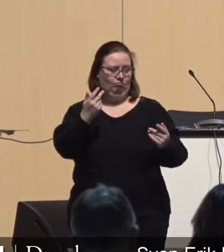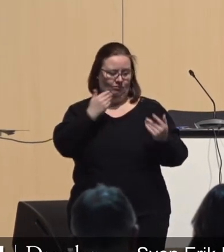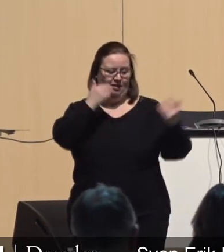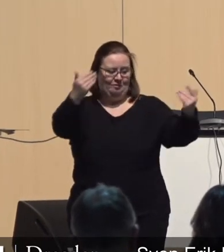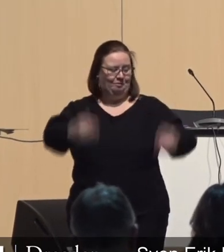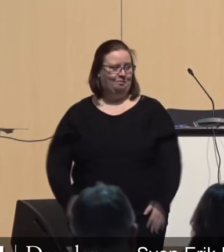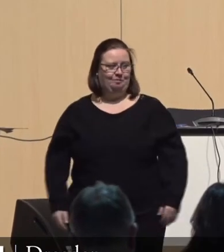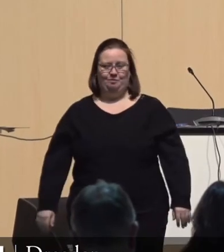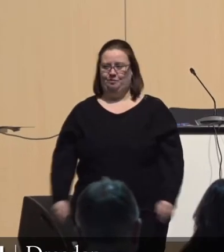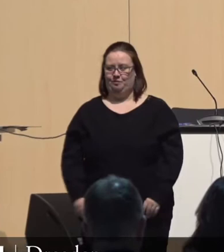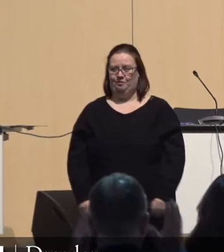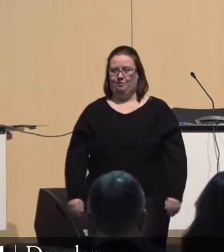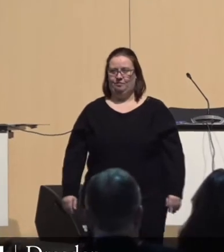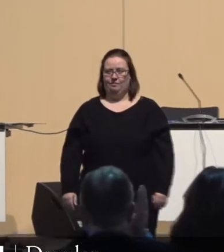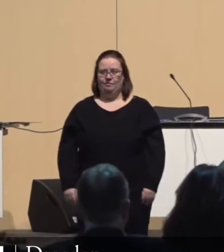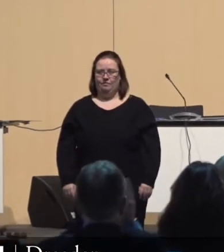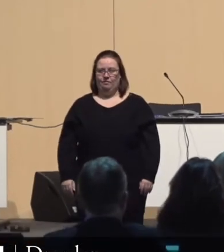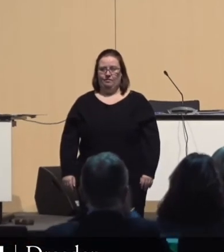Danke.